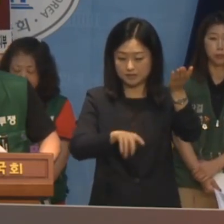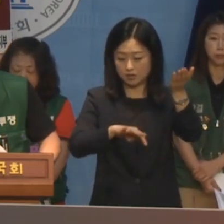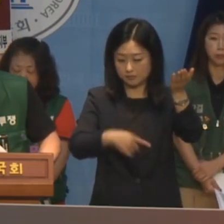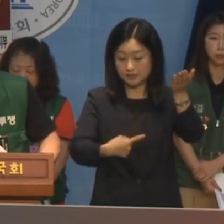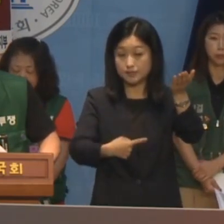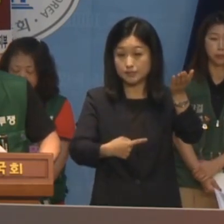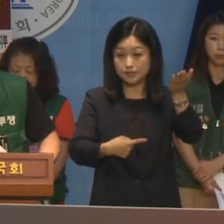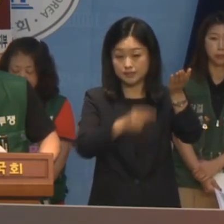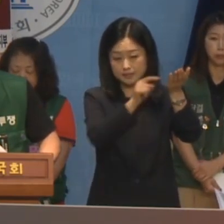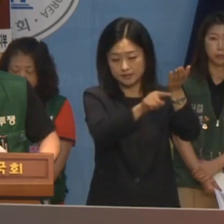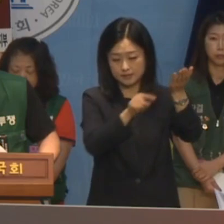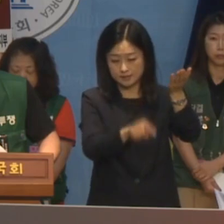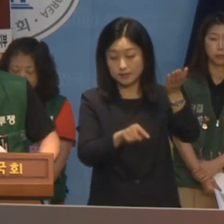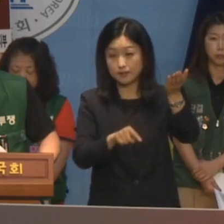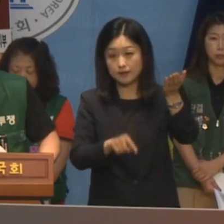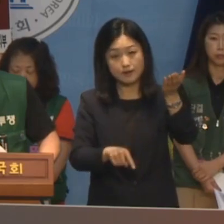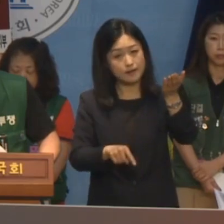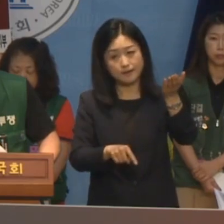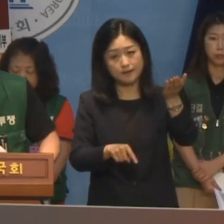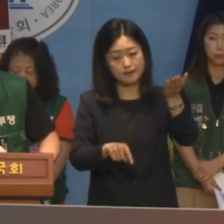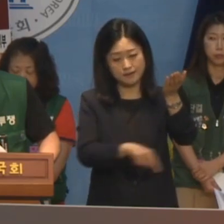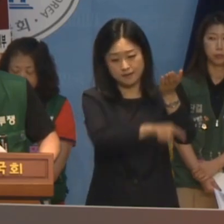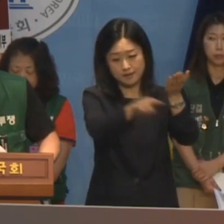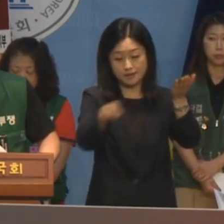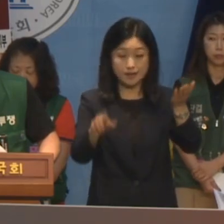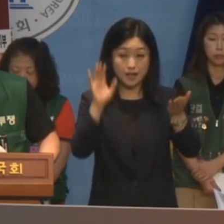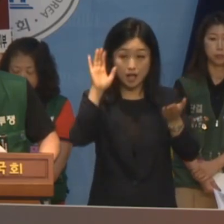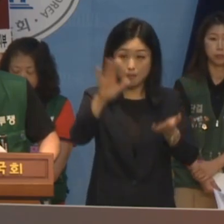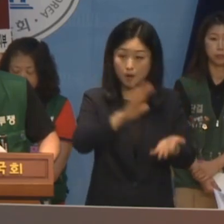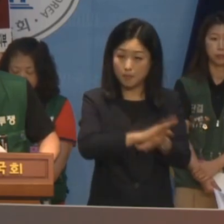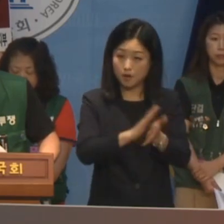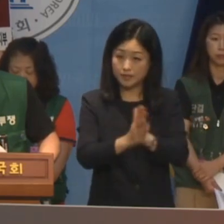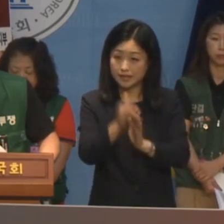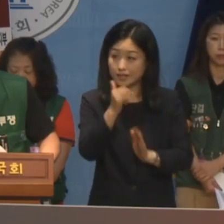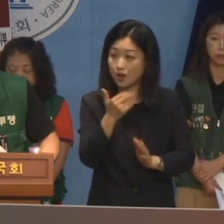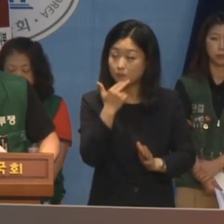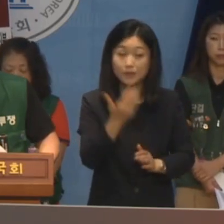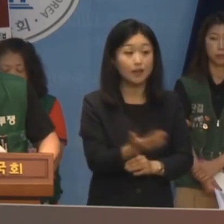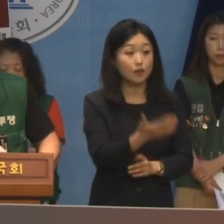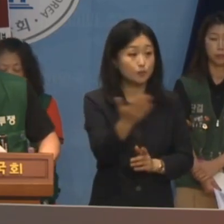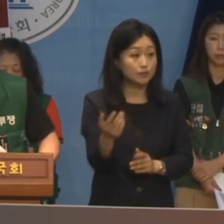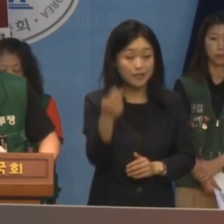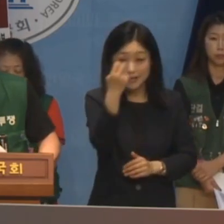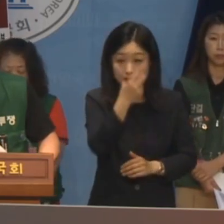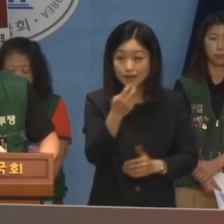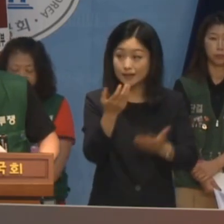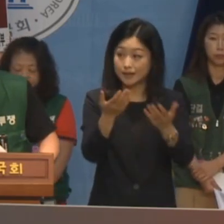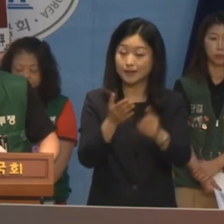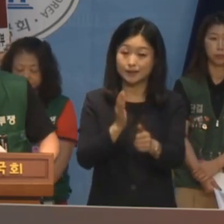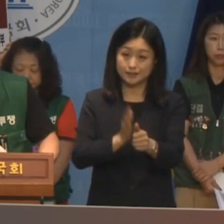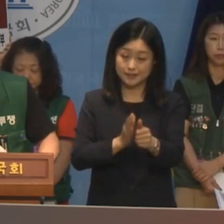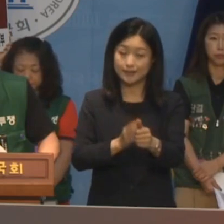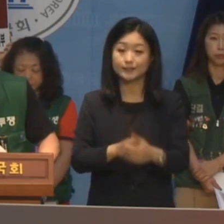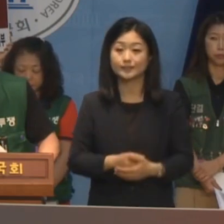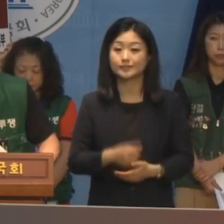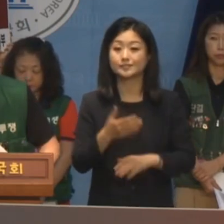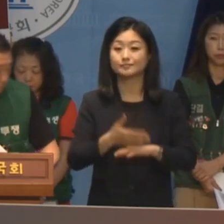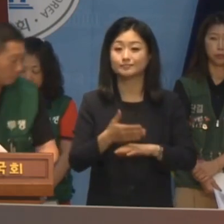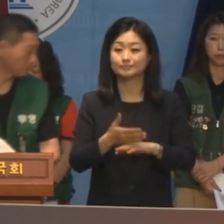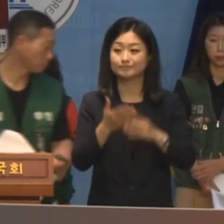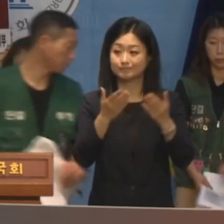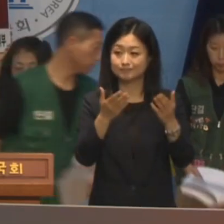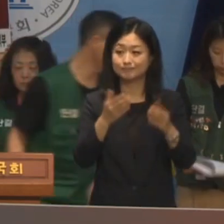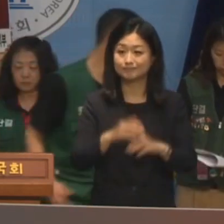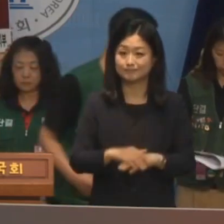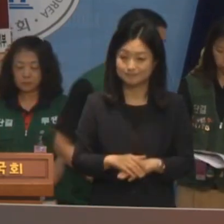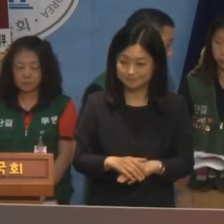이들의 어떻게 이후 변화하는지 똑똑히 기자분들께서 주목해 주셨으면 좋겠습니다. 감사합니다.